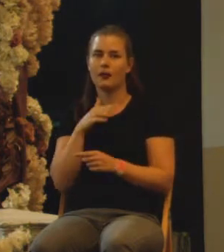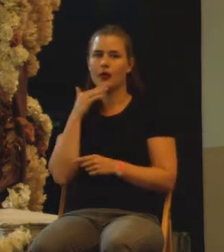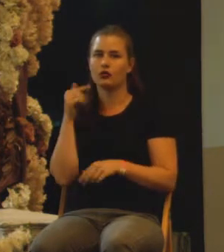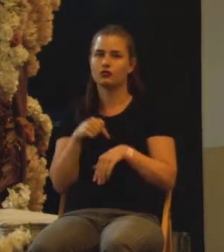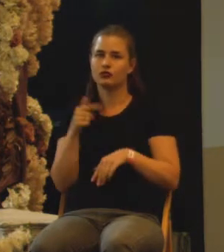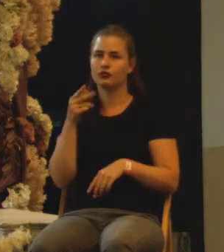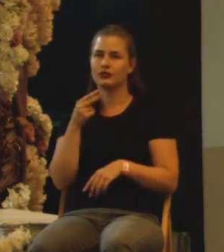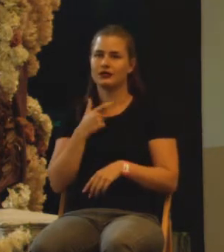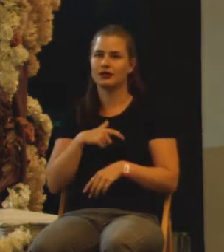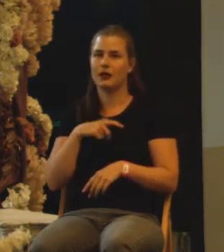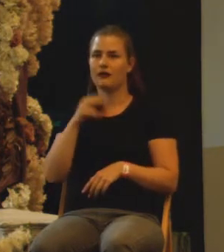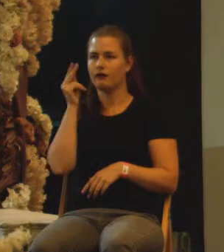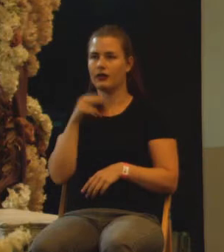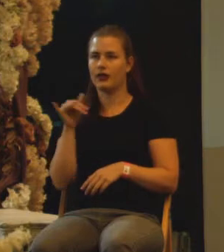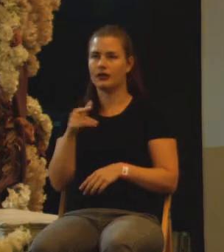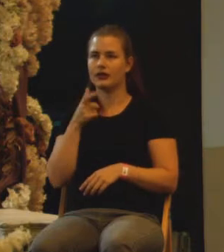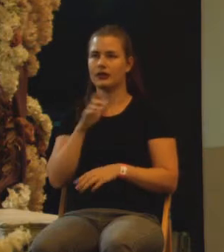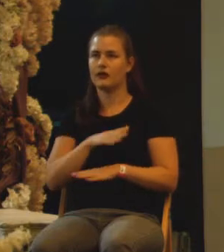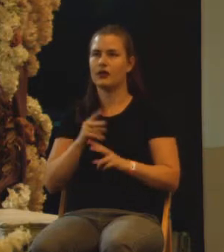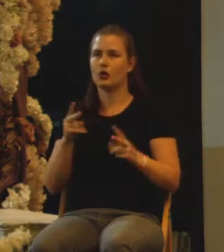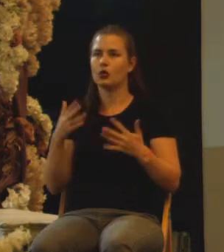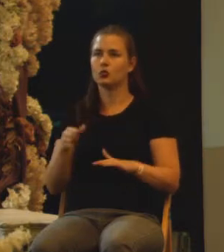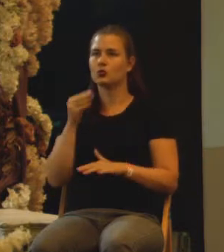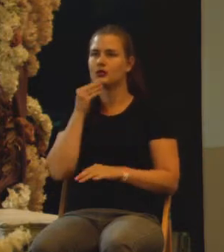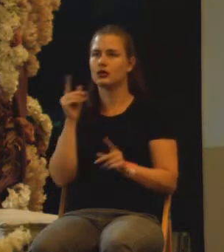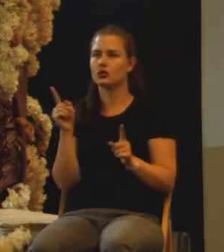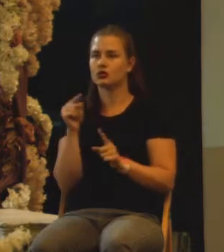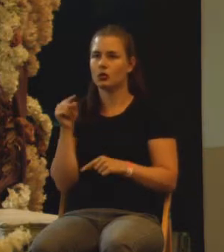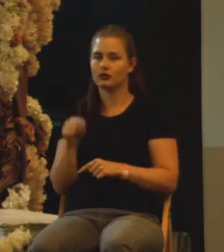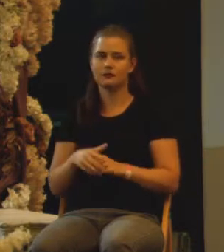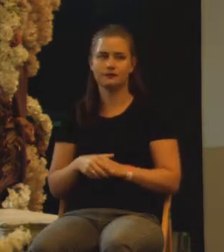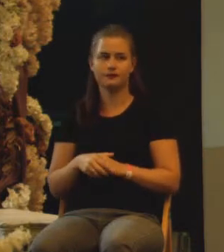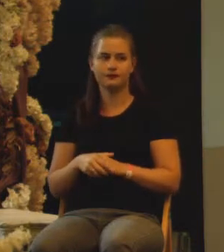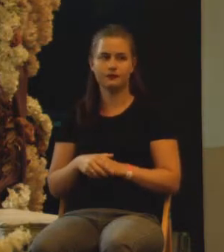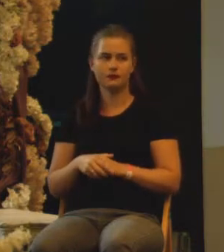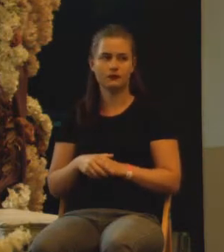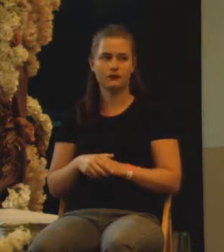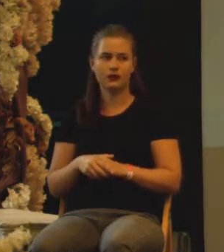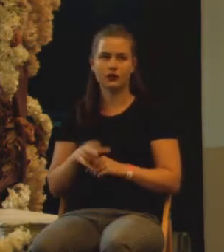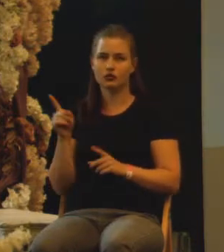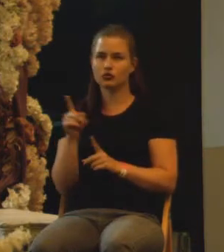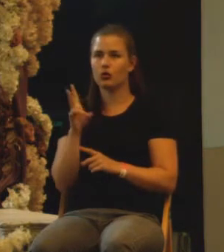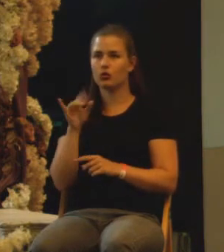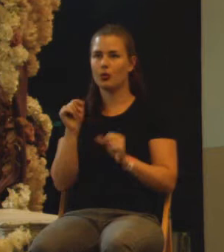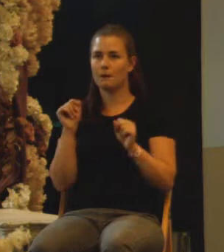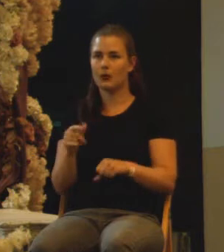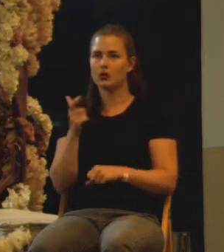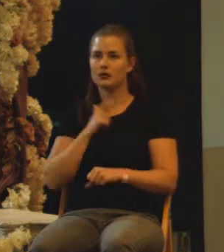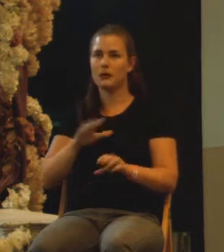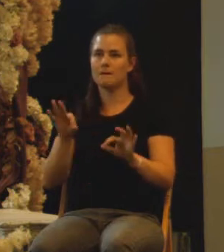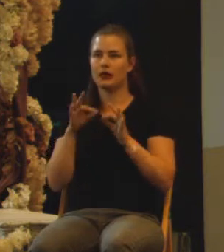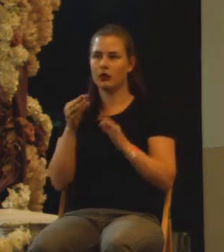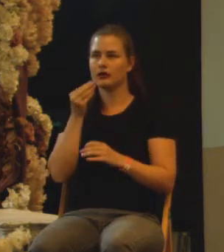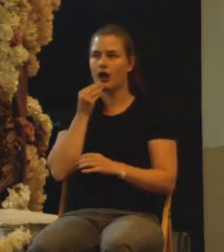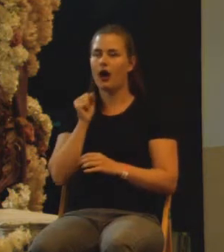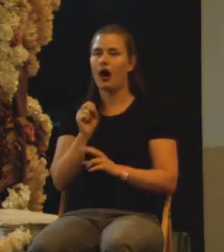себя виноватыми и еще не выпили. Кто-то уже съел что-то, что, ну, они могут себе позволить съесть,